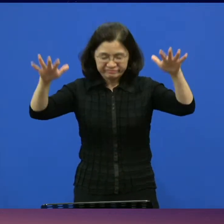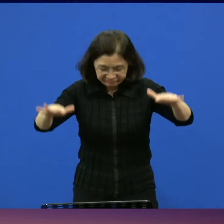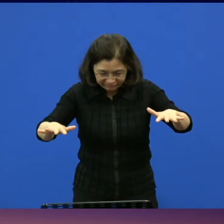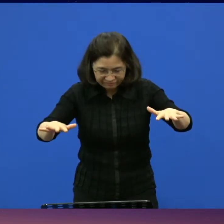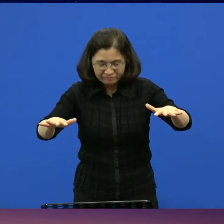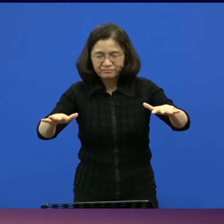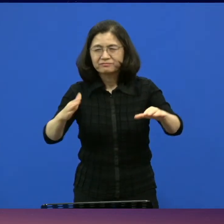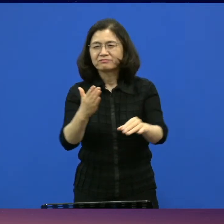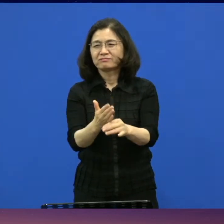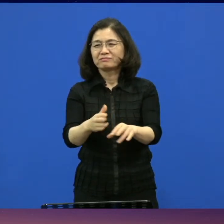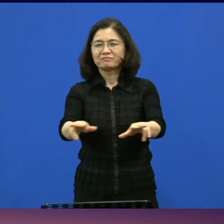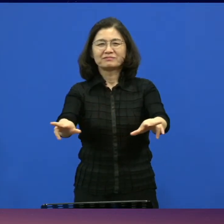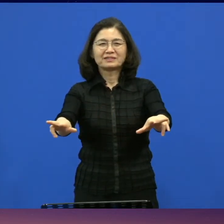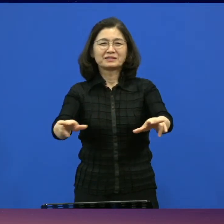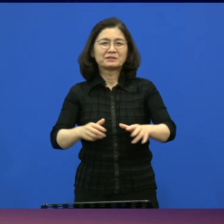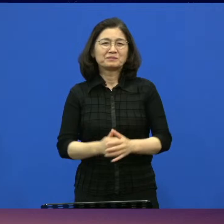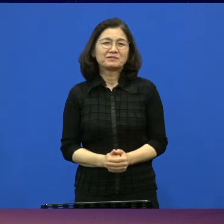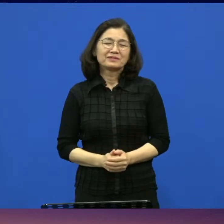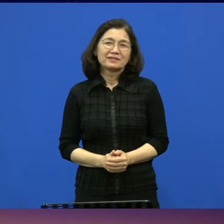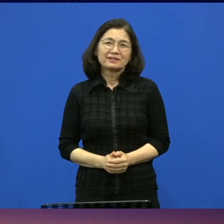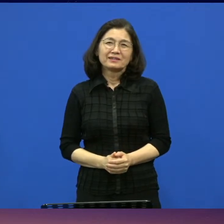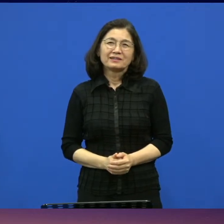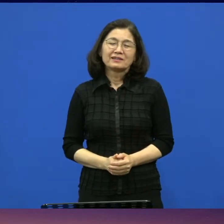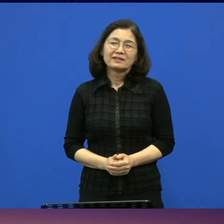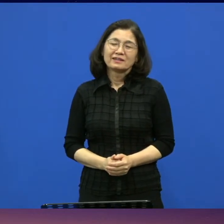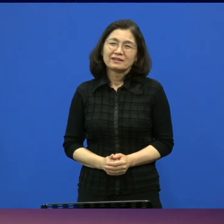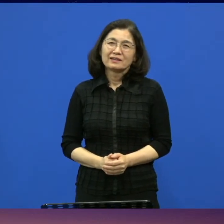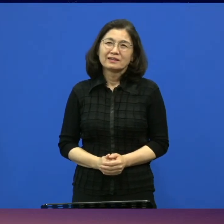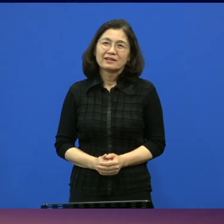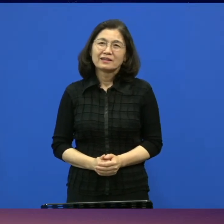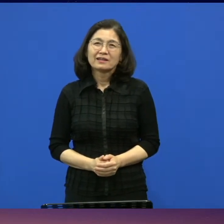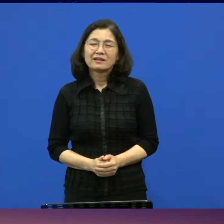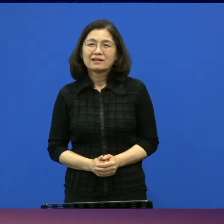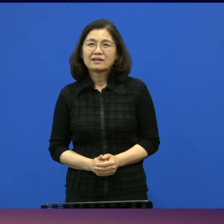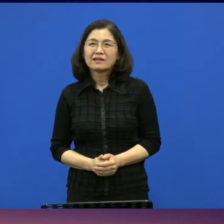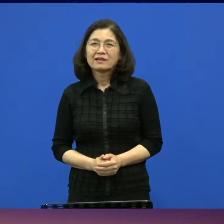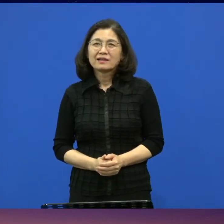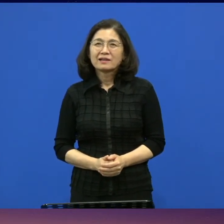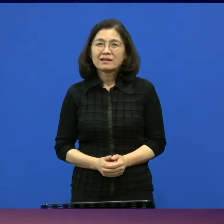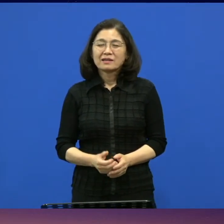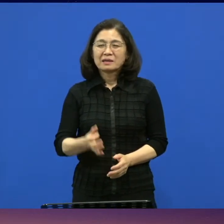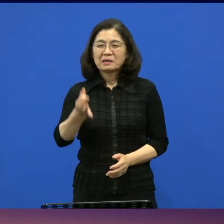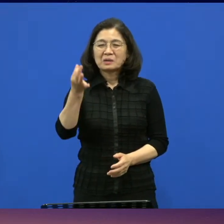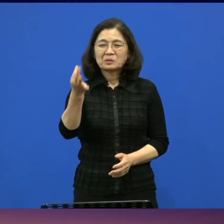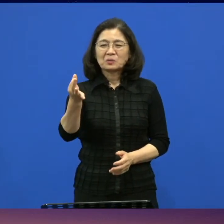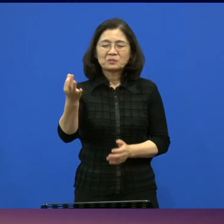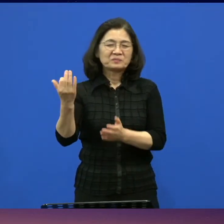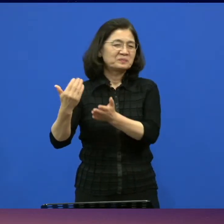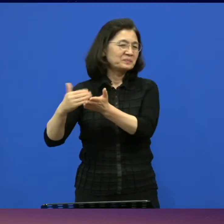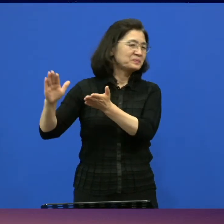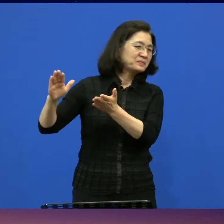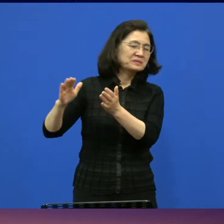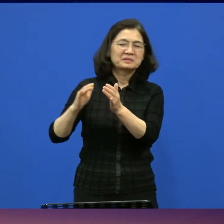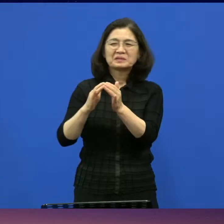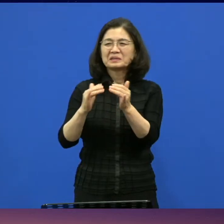만몬은 거대한 신상이에요. 그 앞에 버텨내는 사람은 많지 않아요.